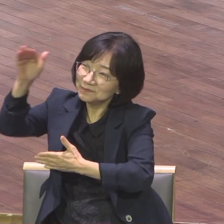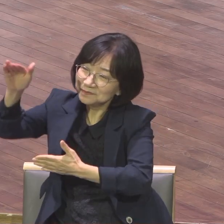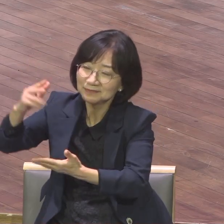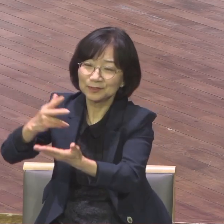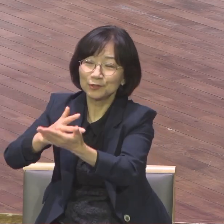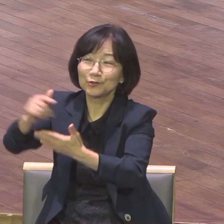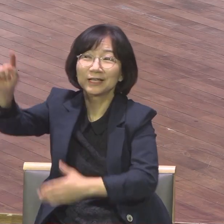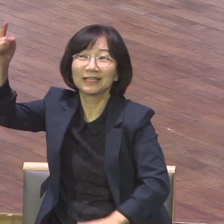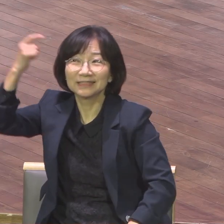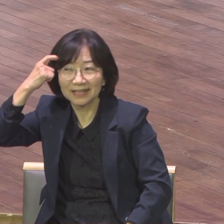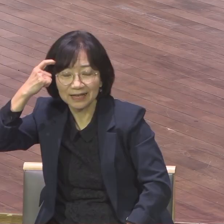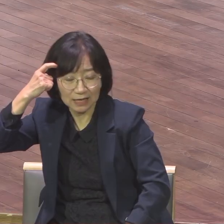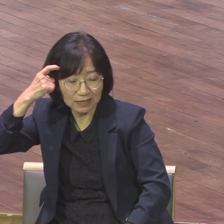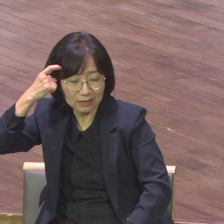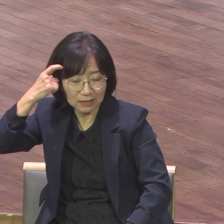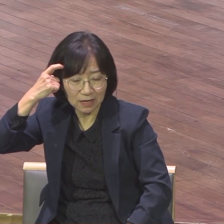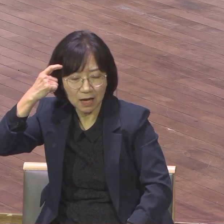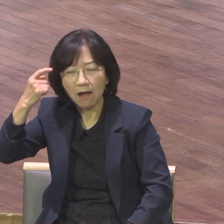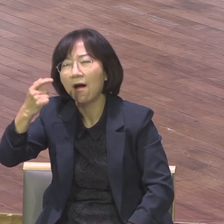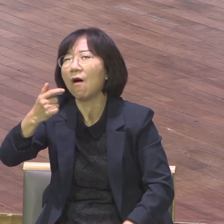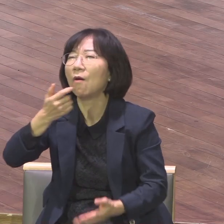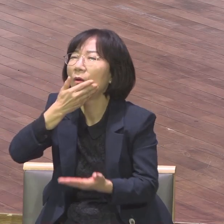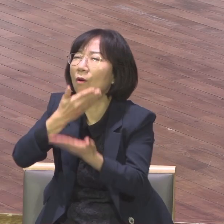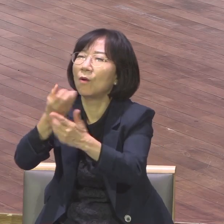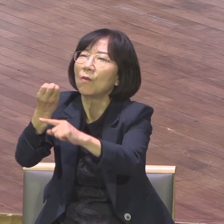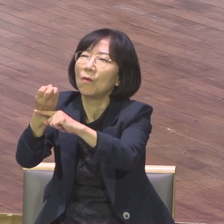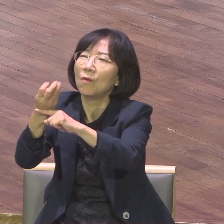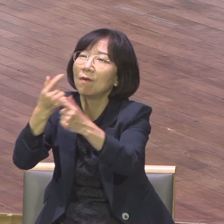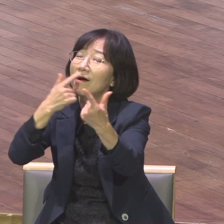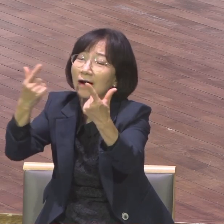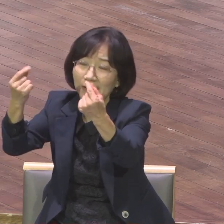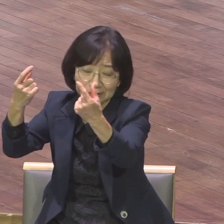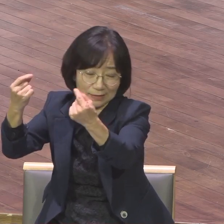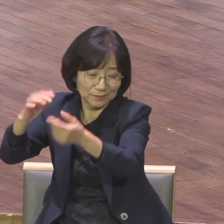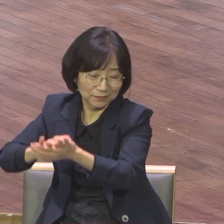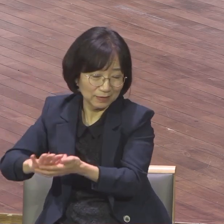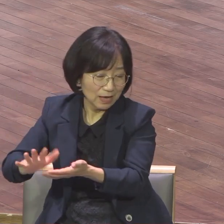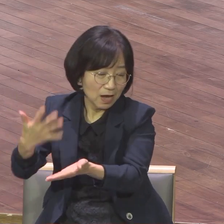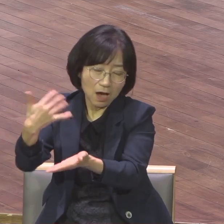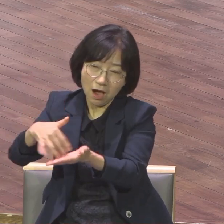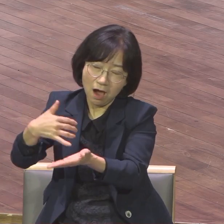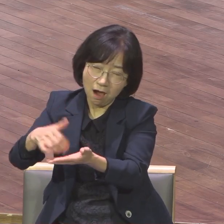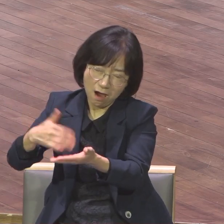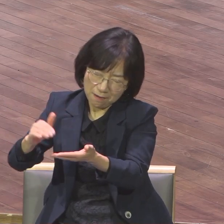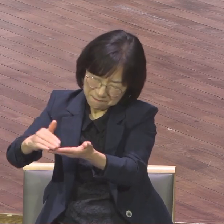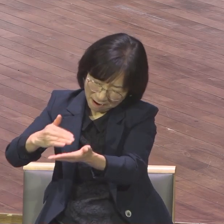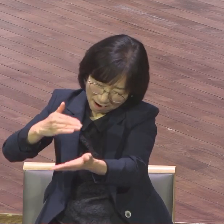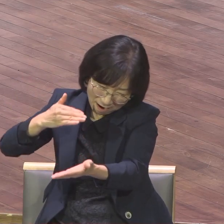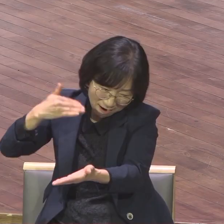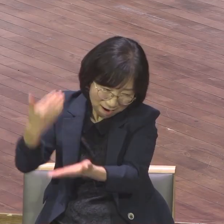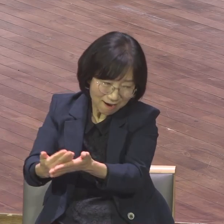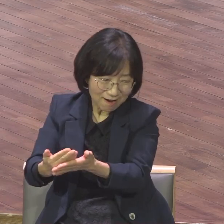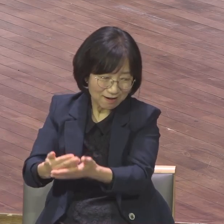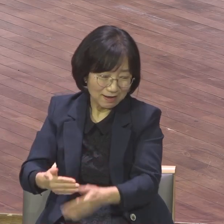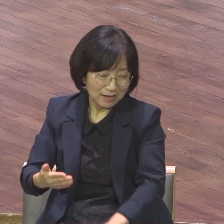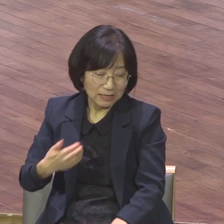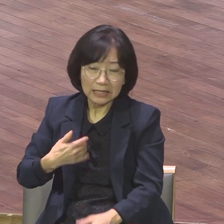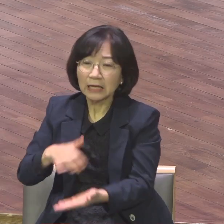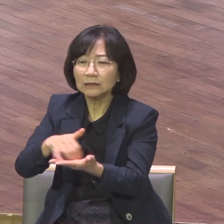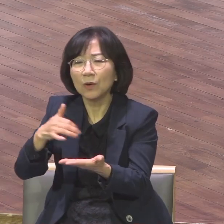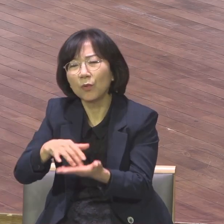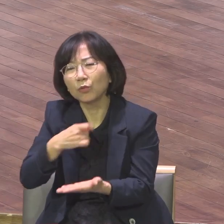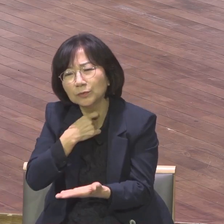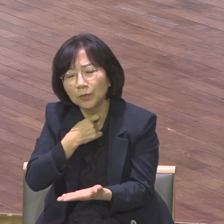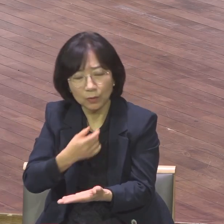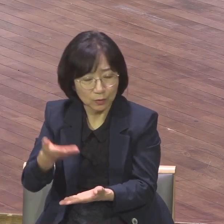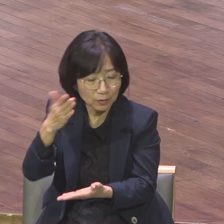주의 생각이 내게 어찌 그리 보배로우신지요. 그 수가 어찌 그리 많은지요. 내가 세려 할지라도 그